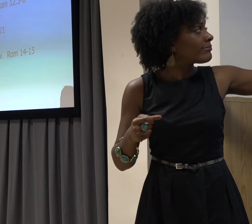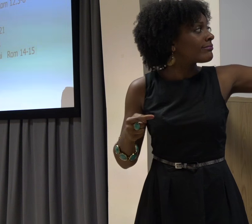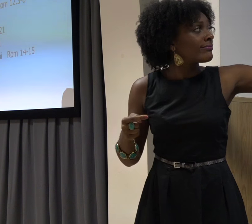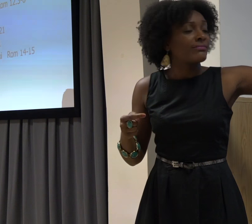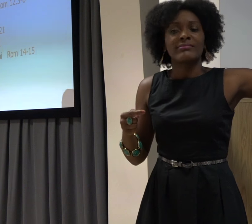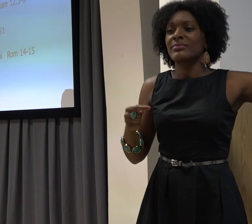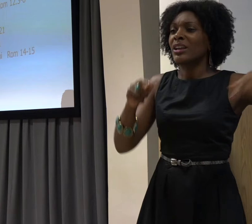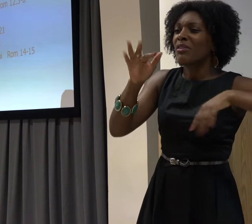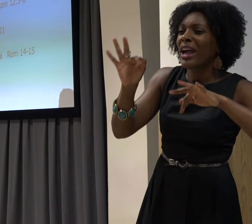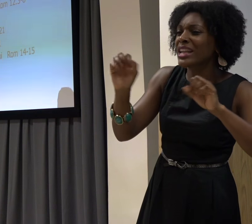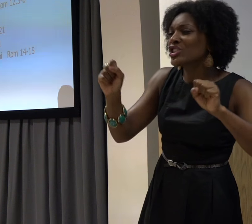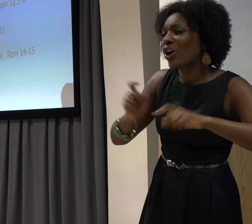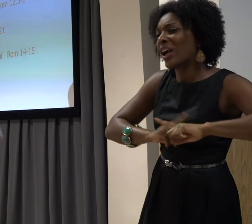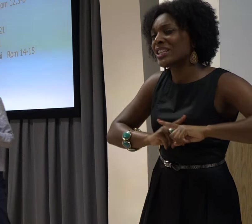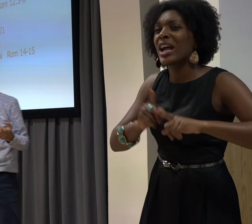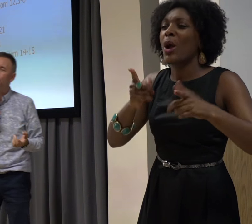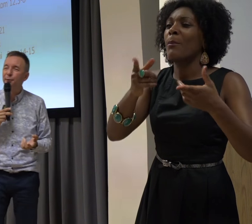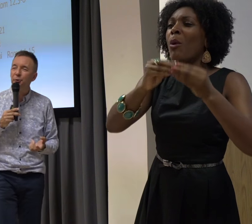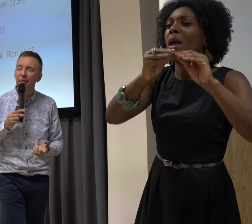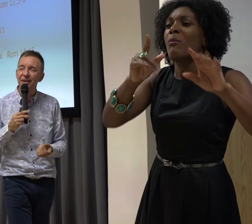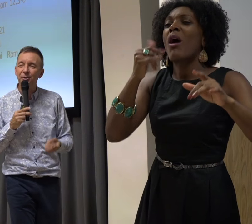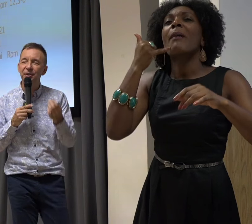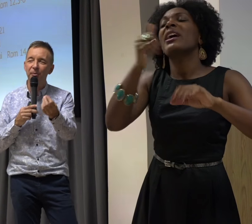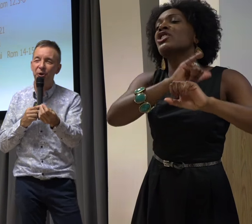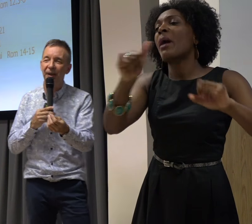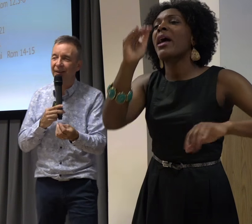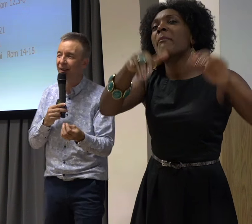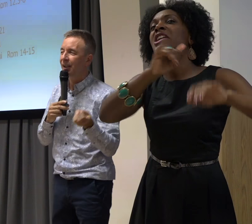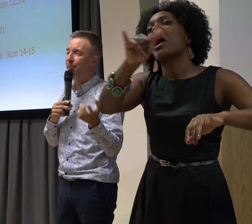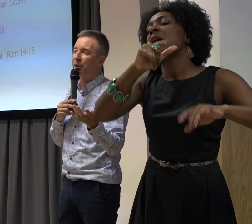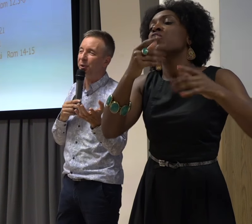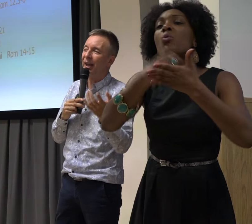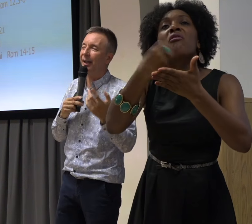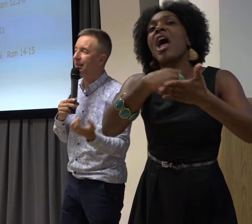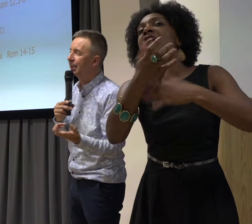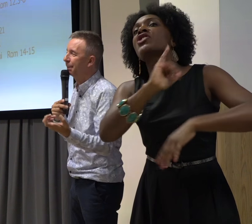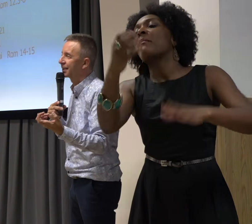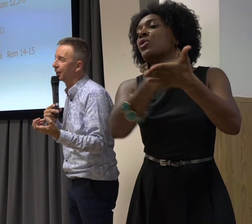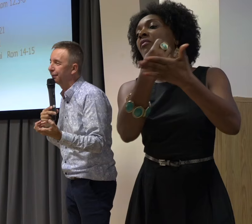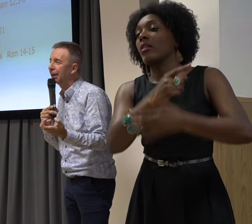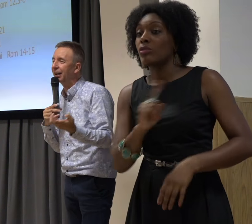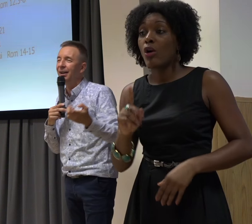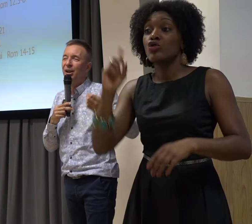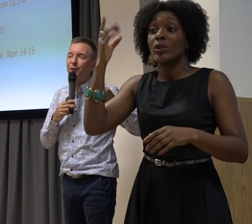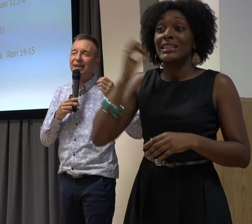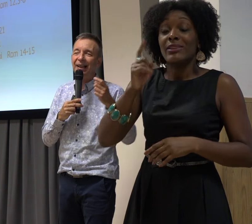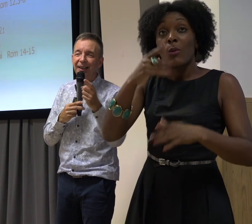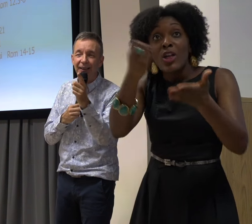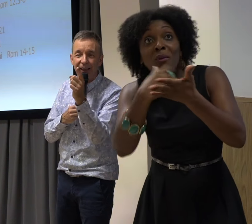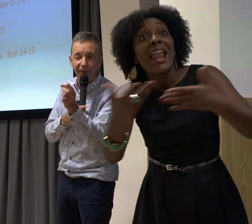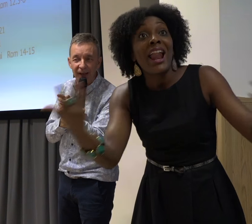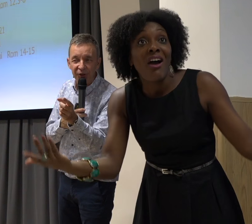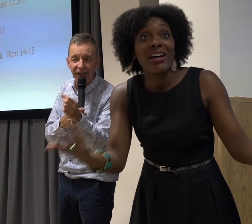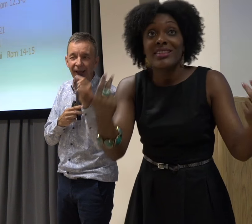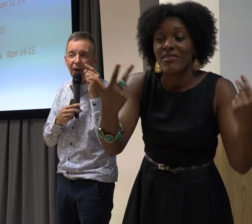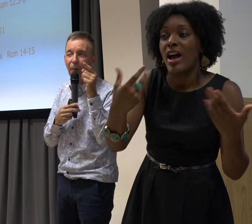être quelqu'un qui va être un religieux, quelqu'un qui chauffe une place le dimanche matin et puis qu'il n'y a rien qui se passe dans la vie après. Je vais être quelqu'un